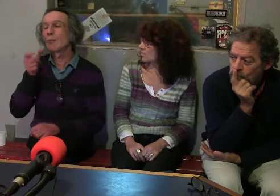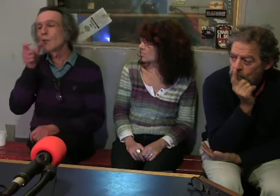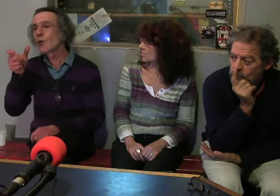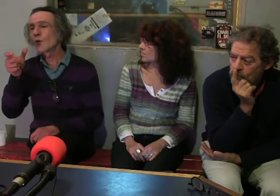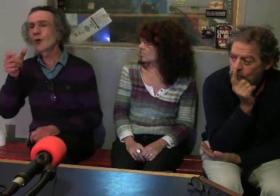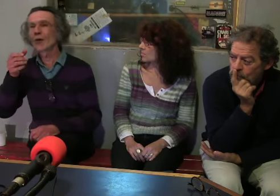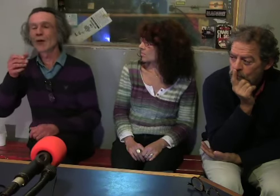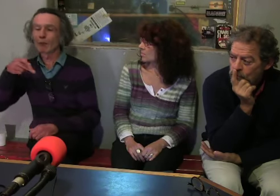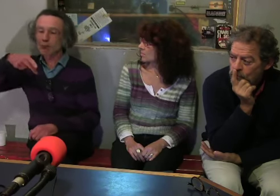c'est